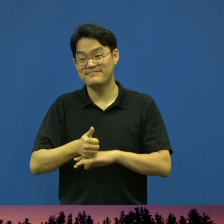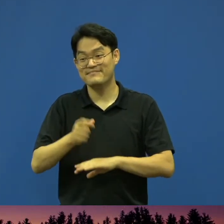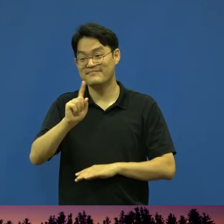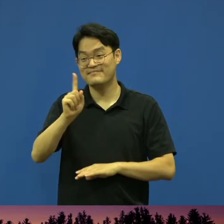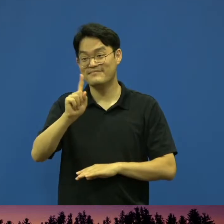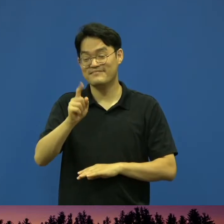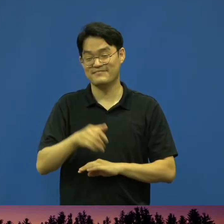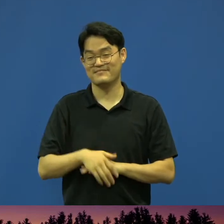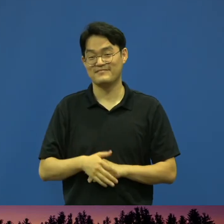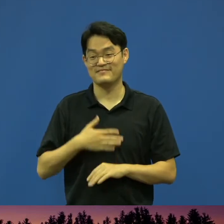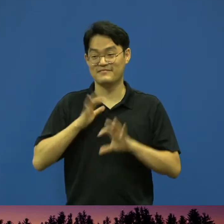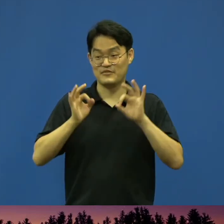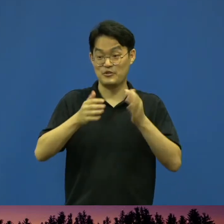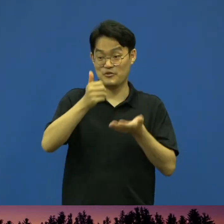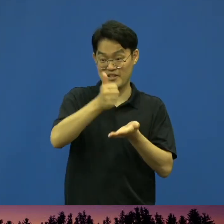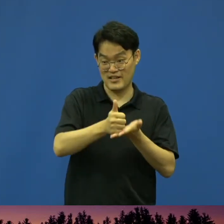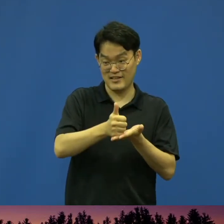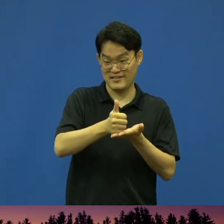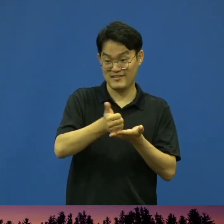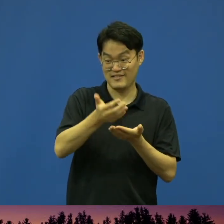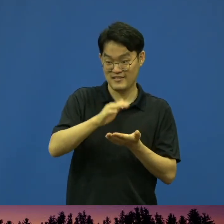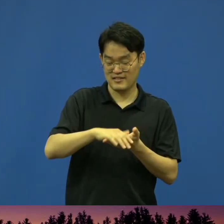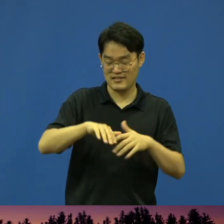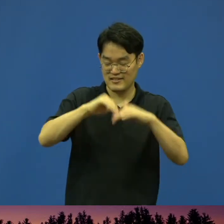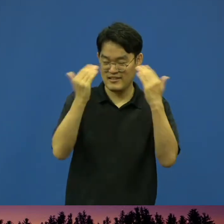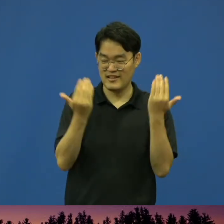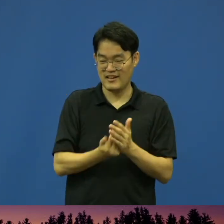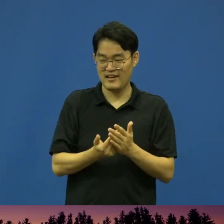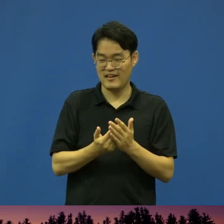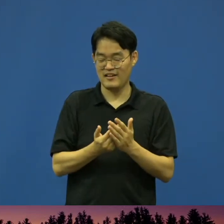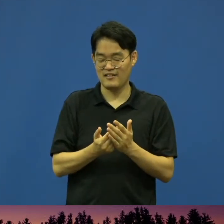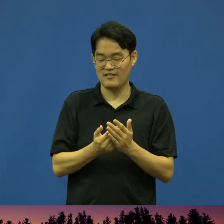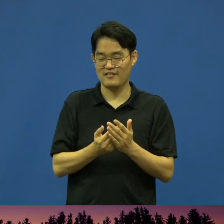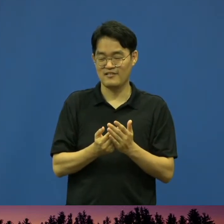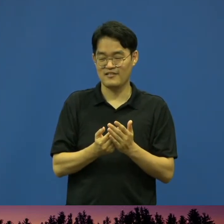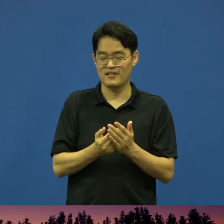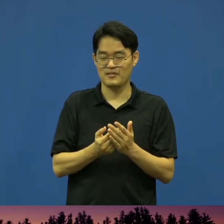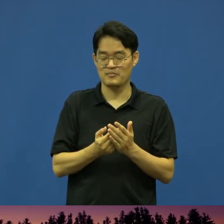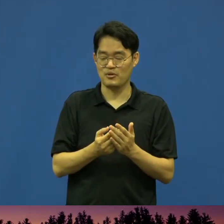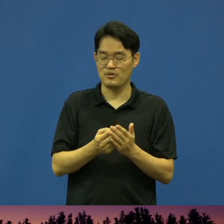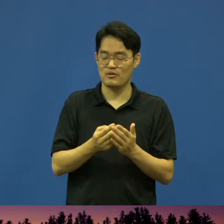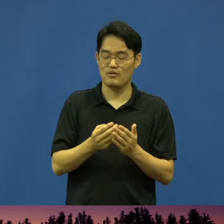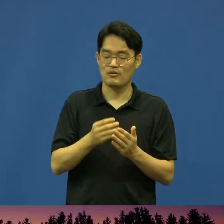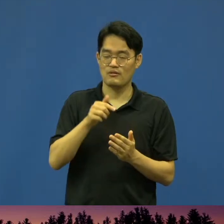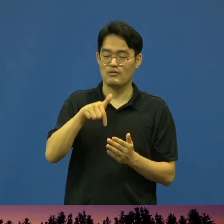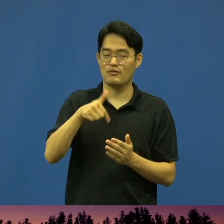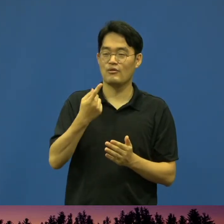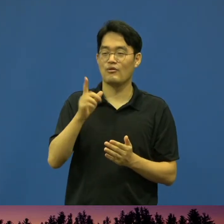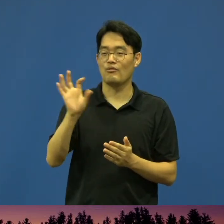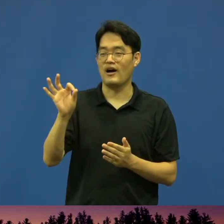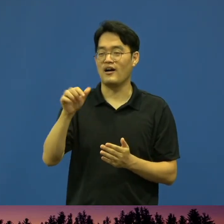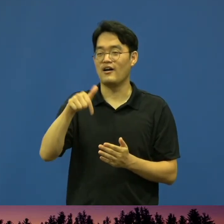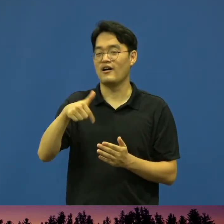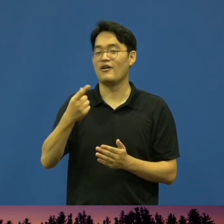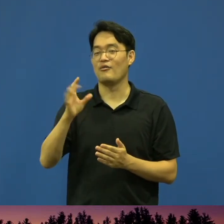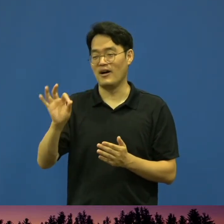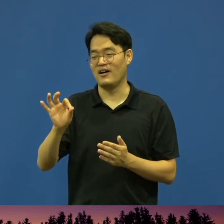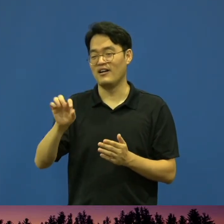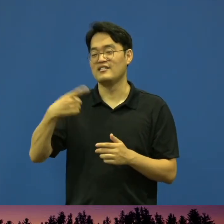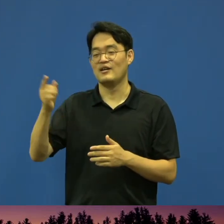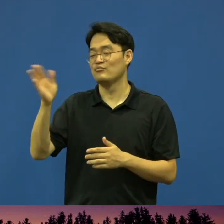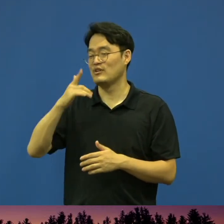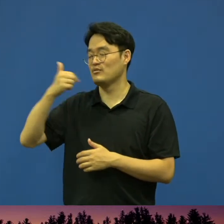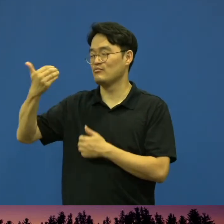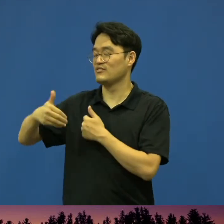그때 제가 교육자인데 여러분, 다 꽝이었습니다. 그래서 그 이후로 아버지는 저에게 로자도 꺼내지 않으시고